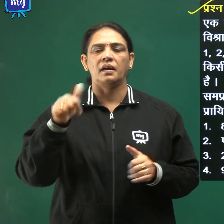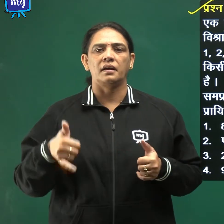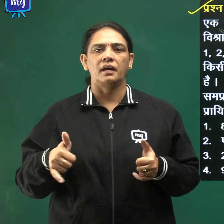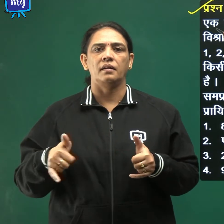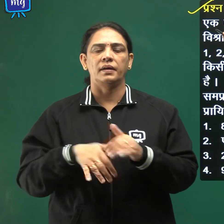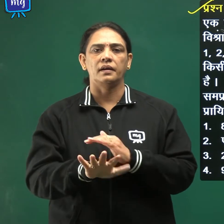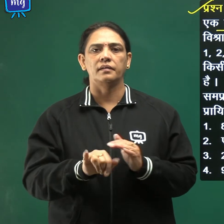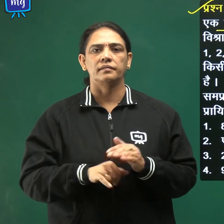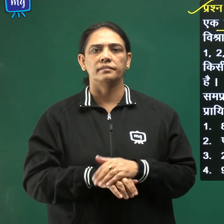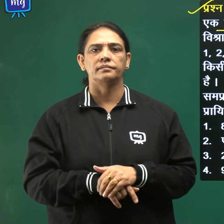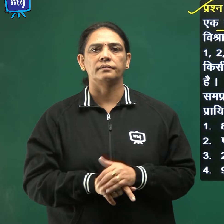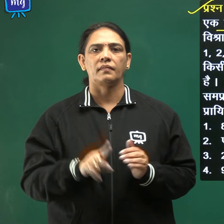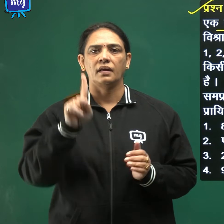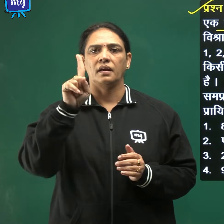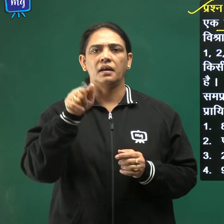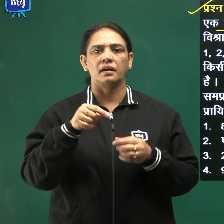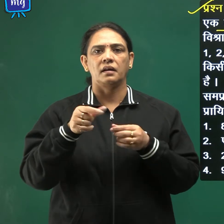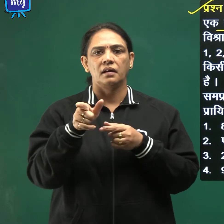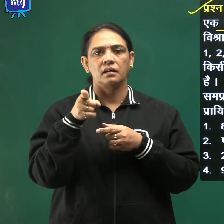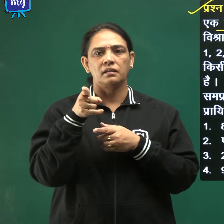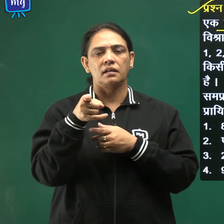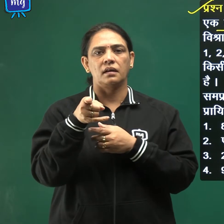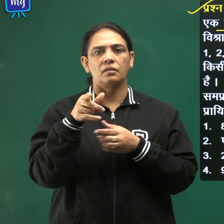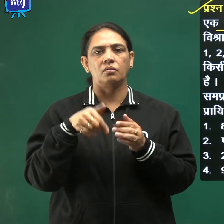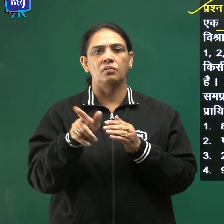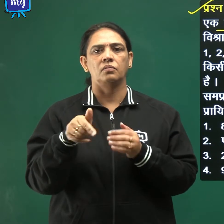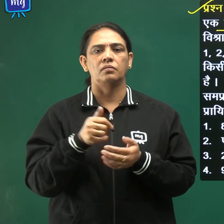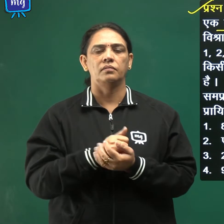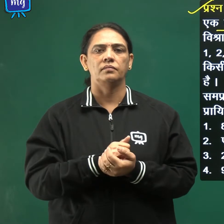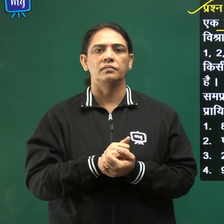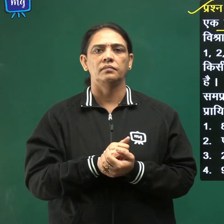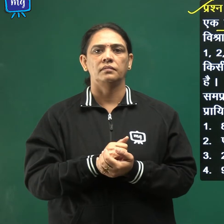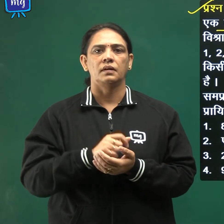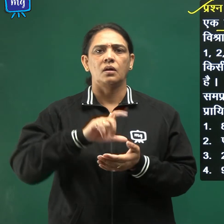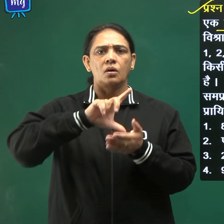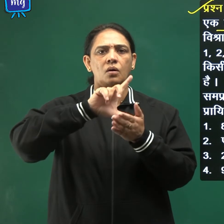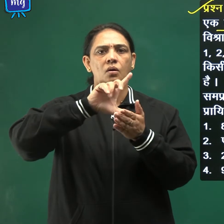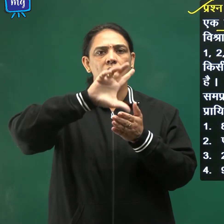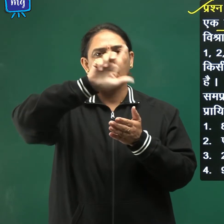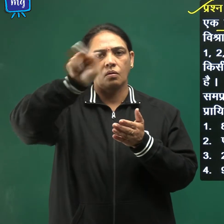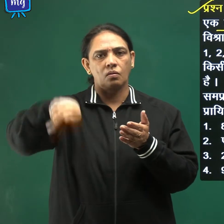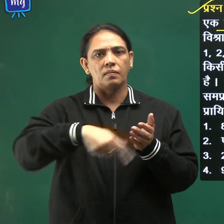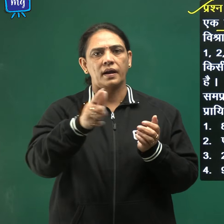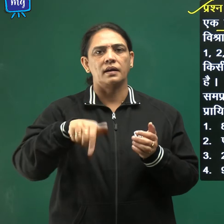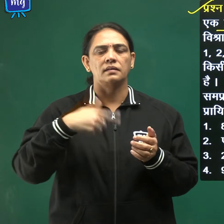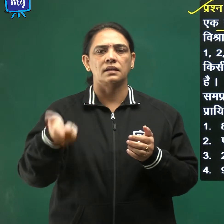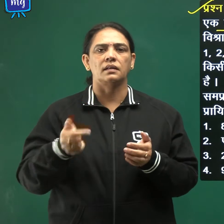में कि एक तीर को शहर को घुमाया जाता है